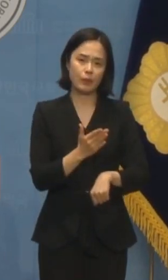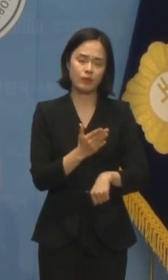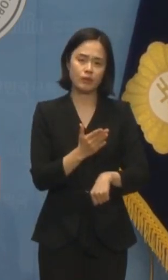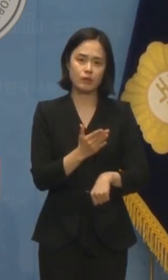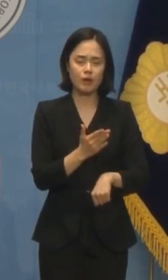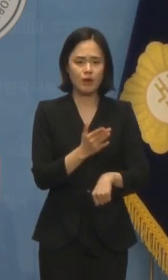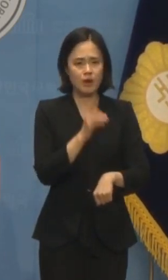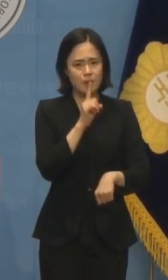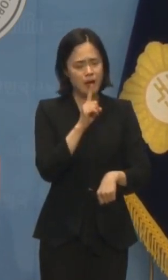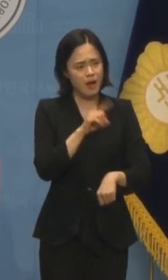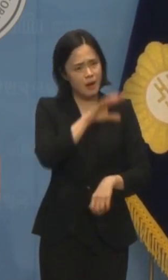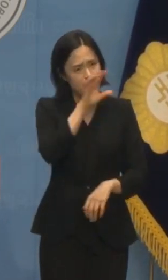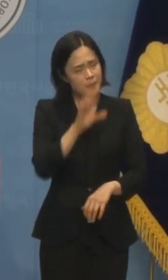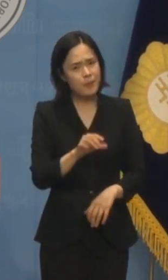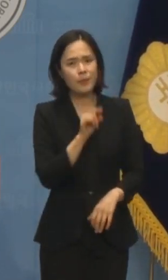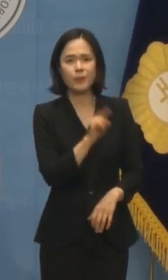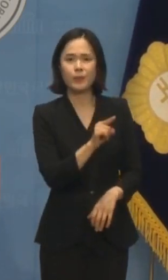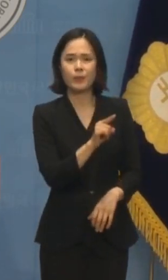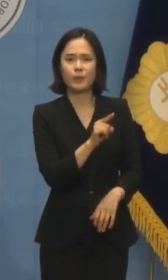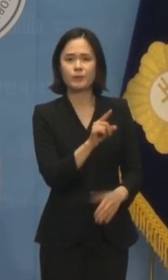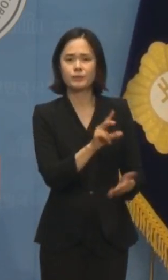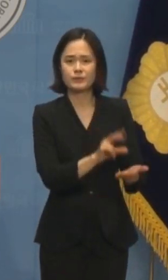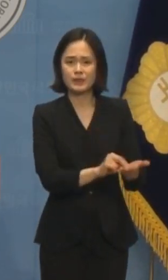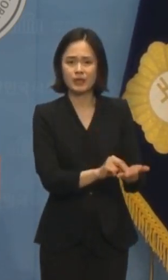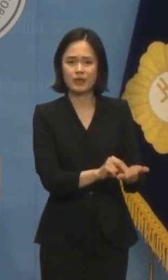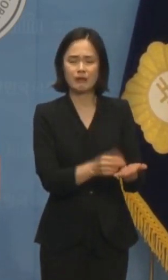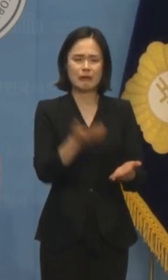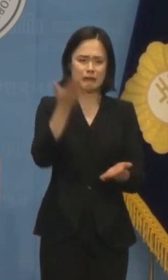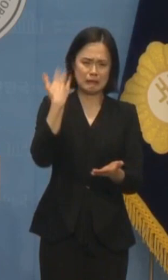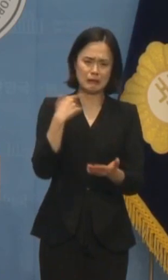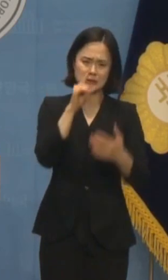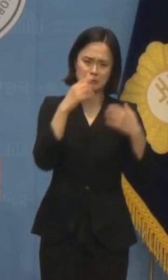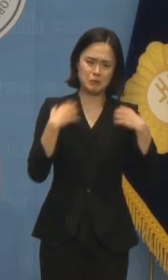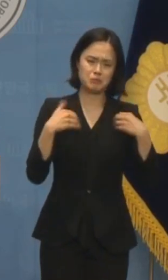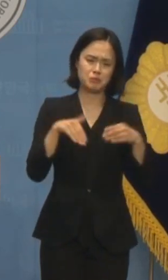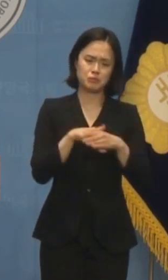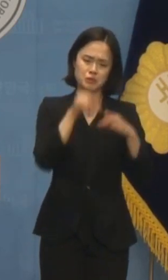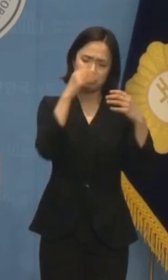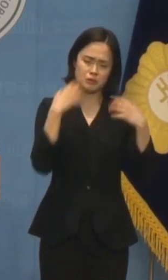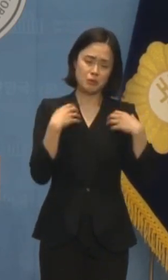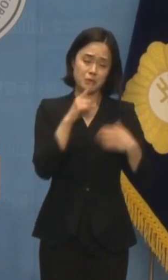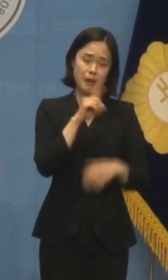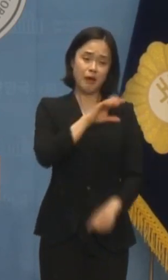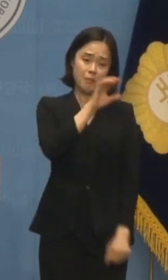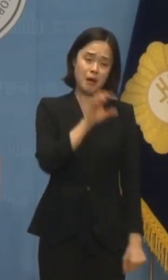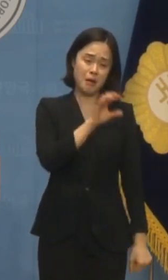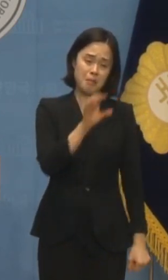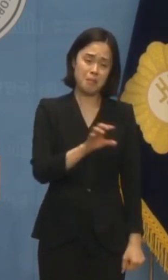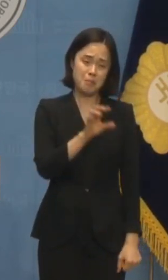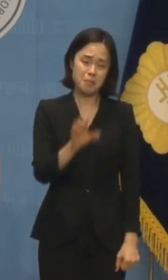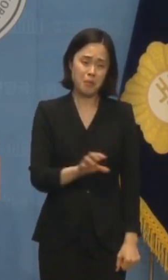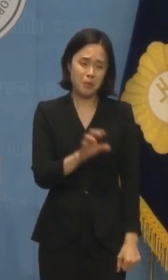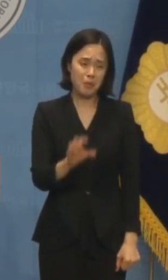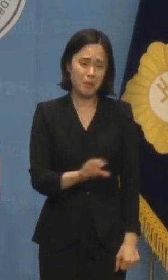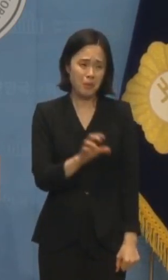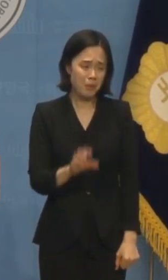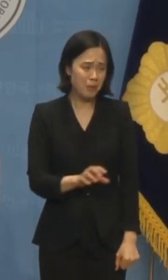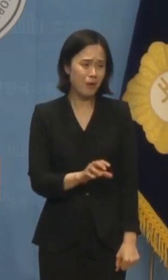꺼내들었습니다. 전 정권 외치는 것 말고는 할 줄 아는 것이